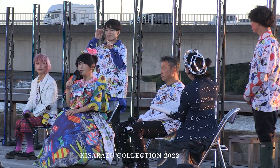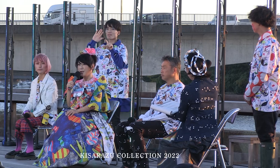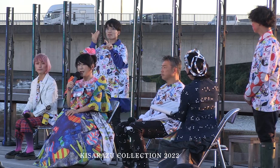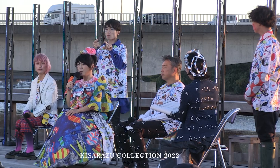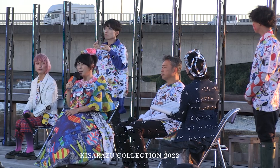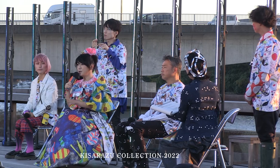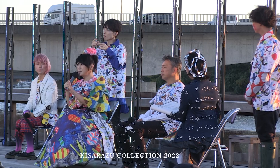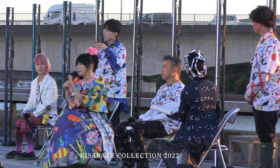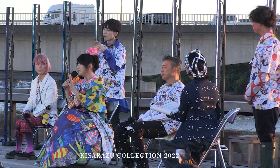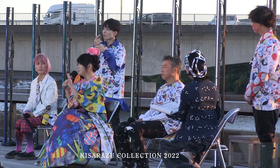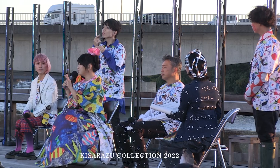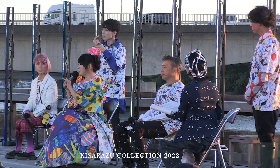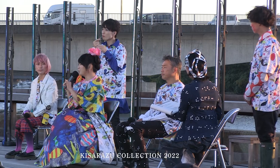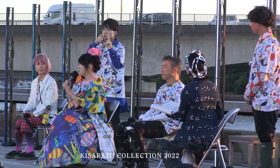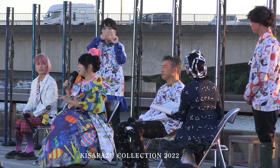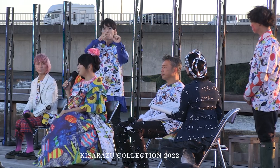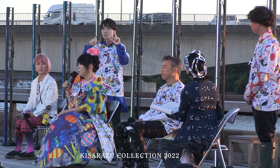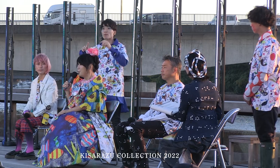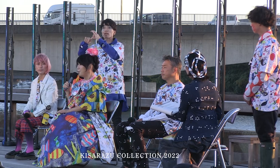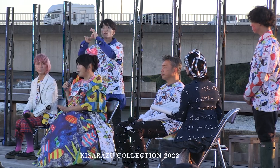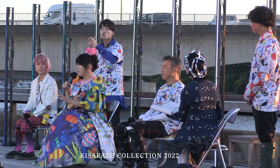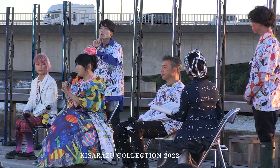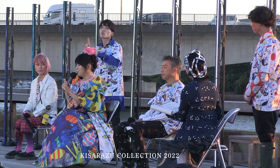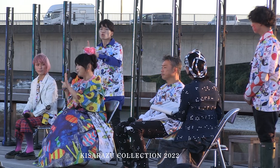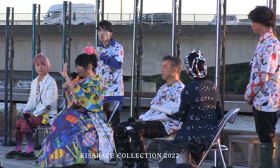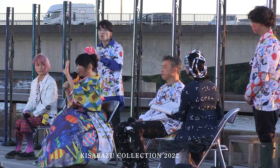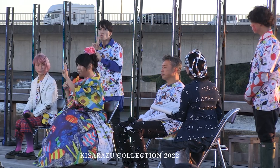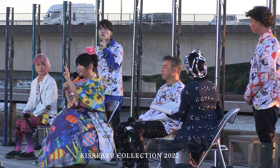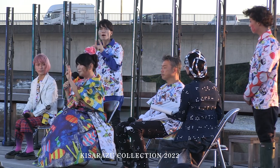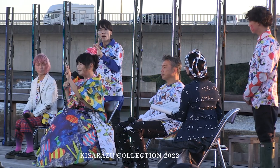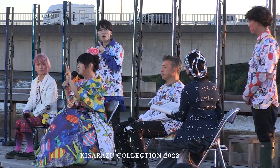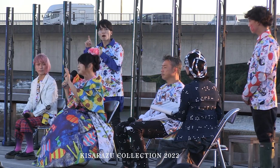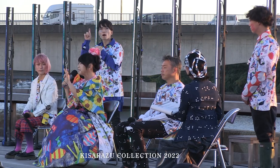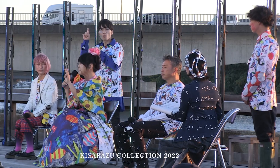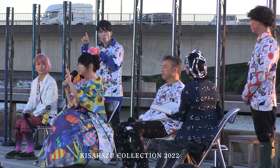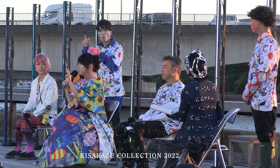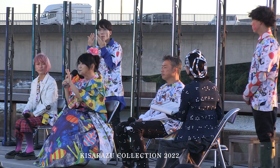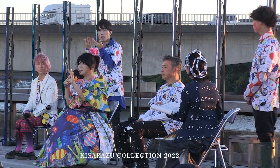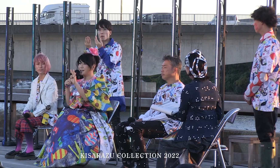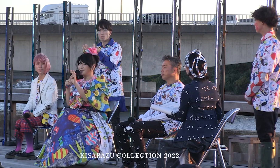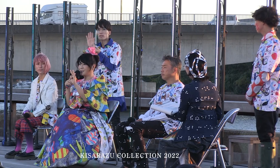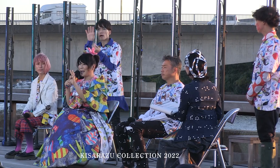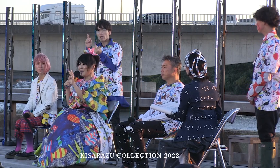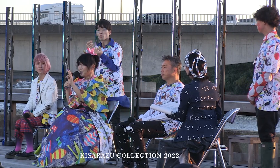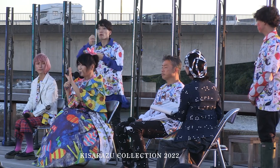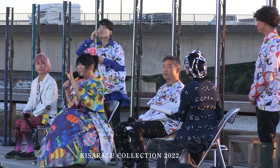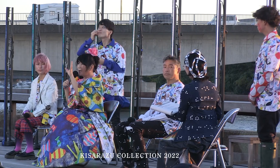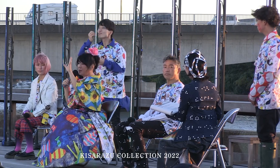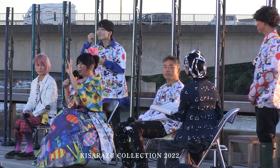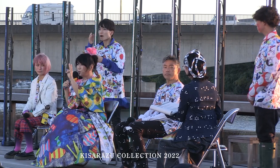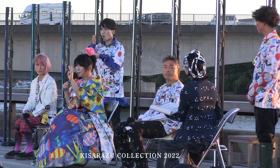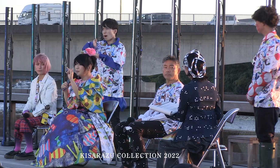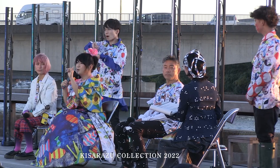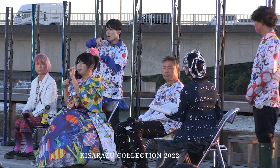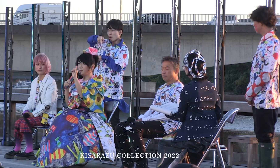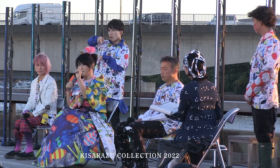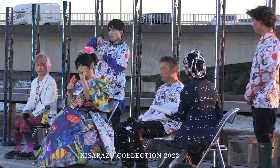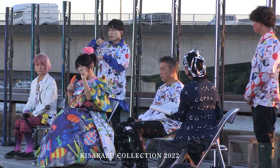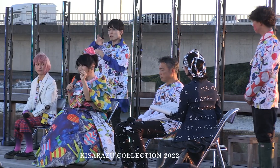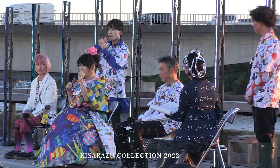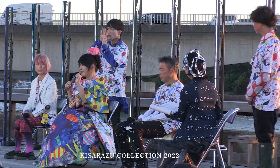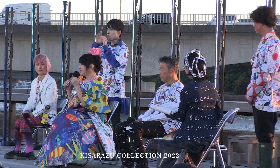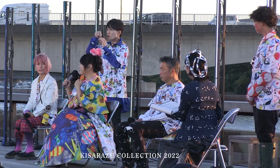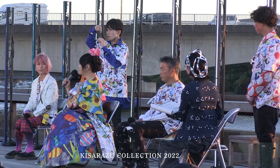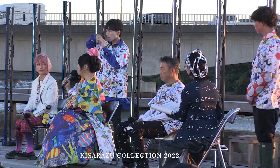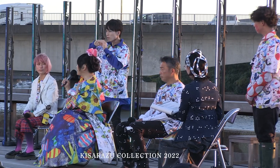思うんですよね、この LGBTQ っていう言葉をあの勉強したらすごく難しくて、この中にもいろんな人がいるんです